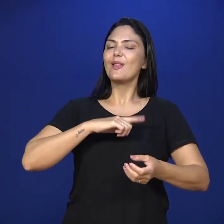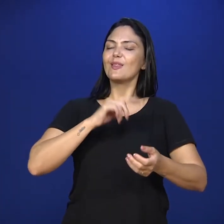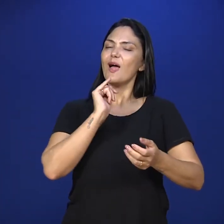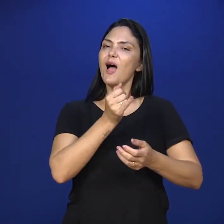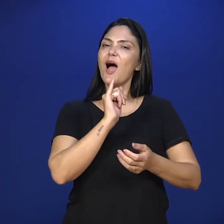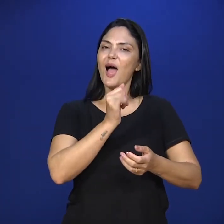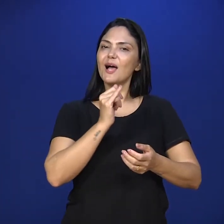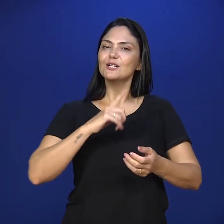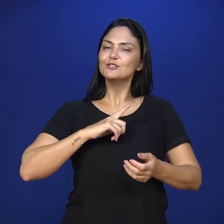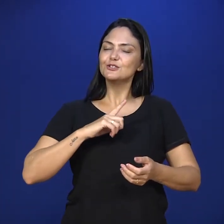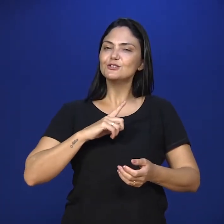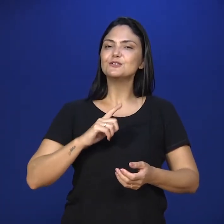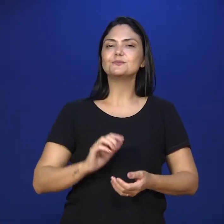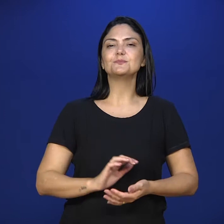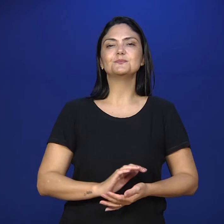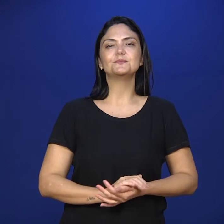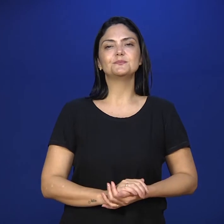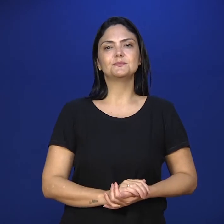referido acesso.